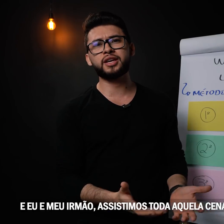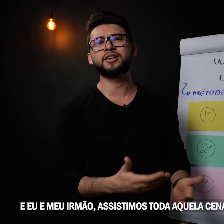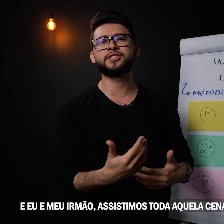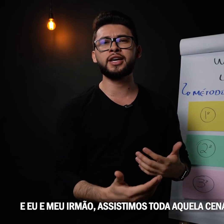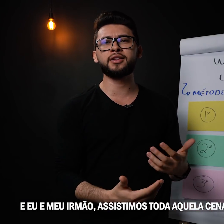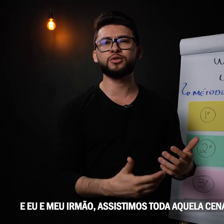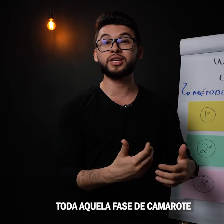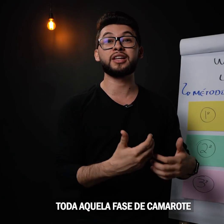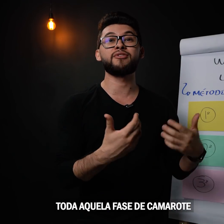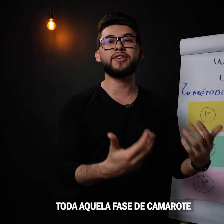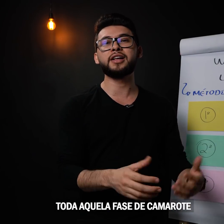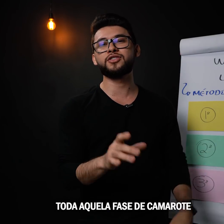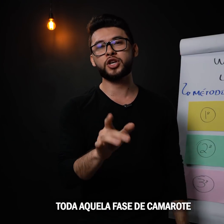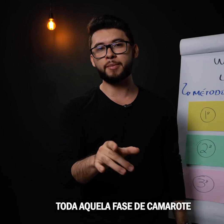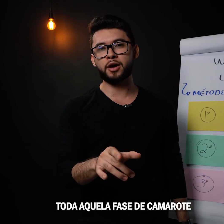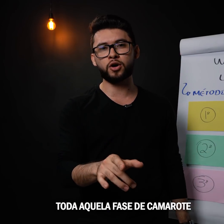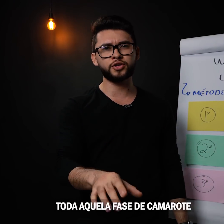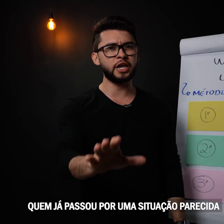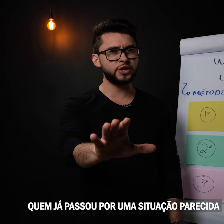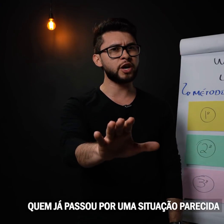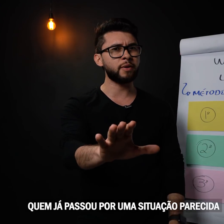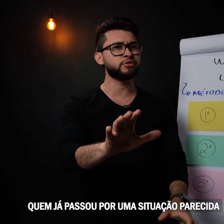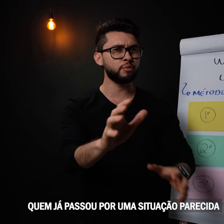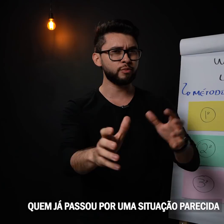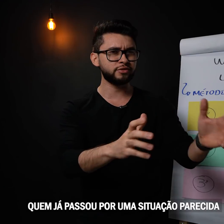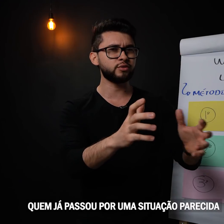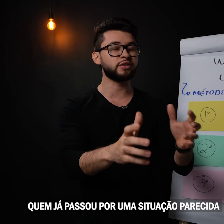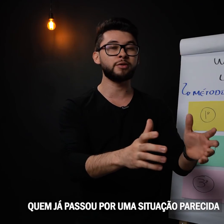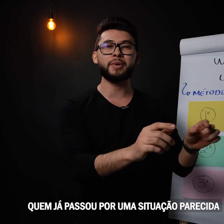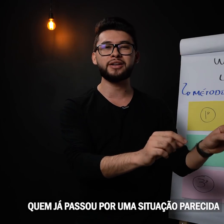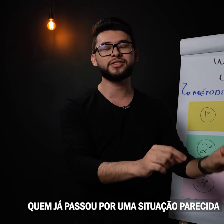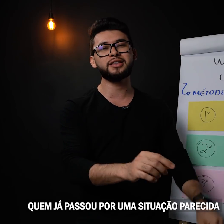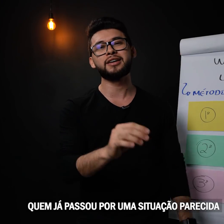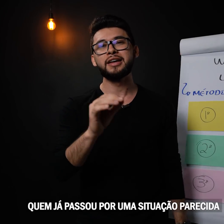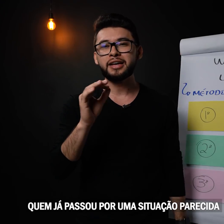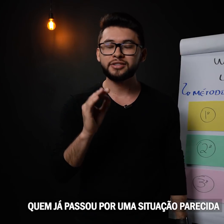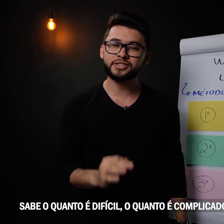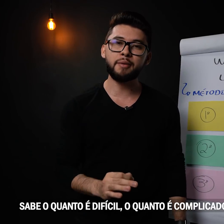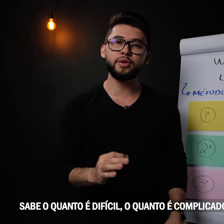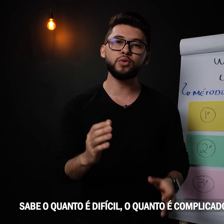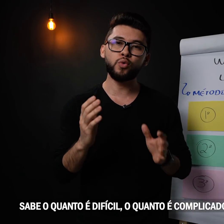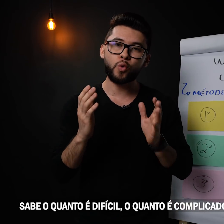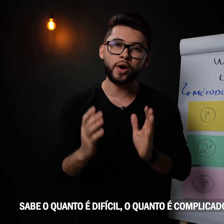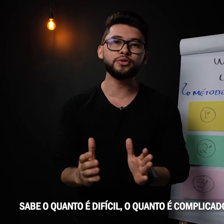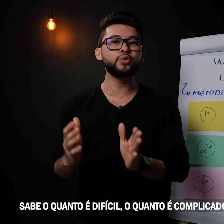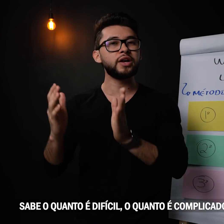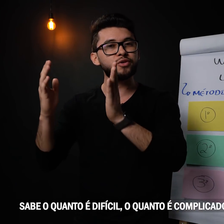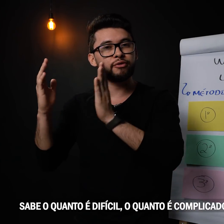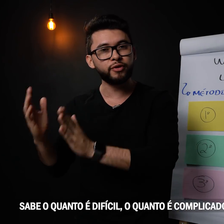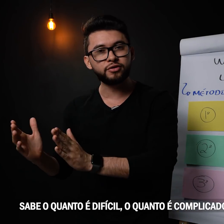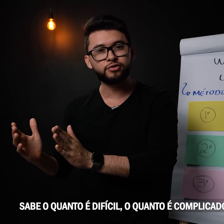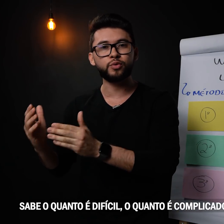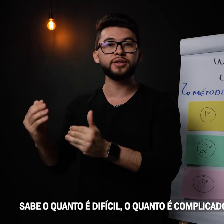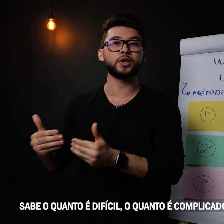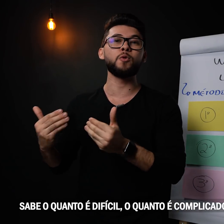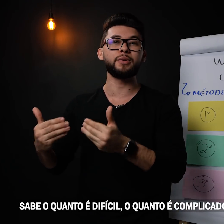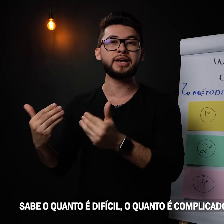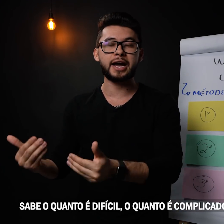aquela cena, toda aquela fase de camarote. Quem já passou por uma situação parecida sabe o quanto é difícil, o quanto é complicado.